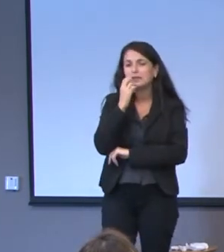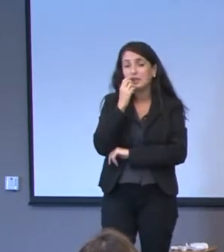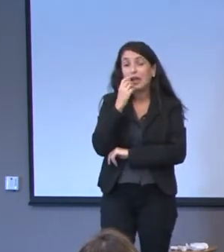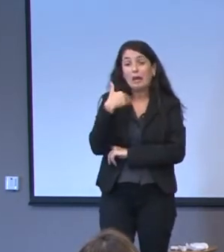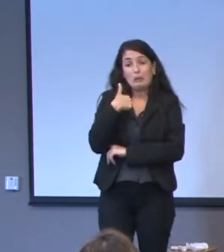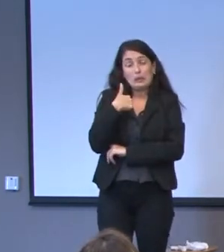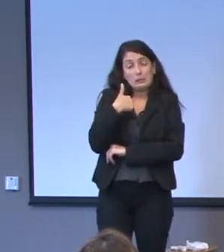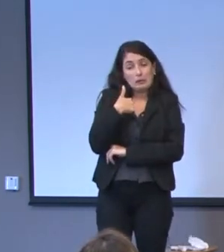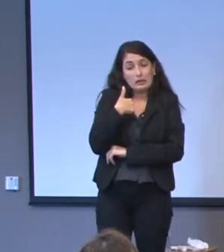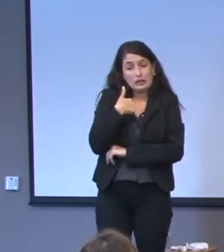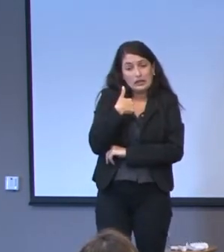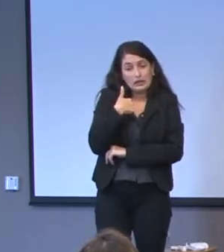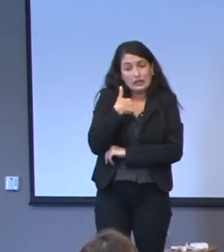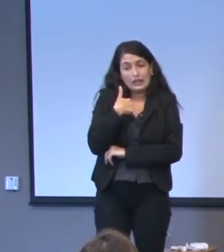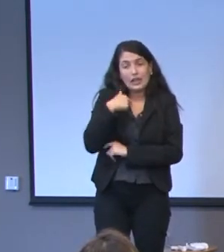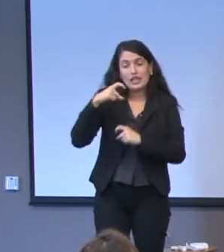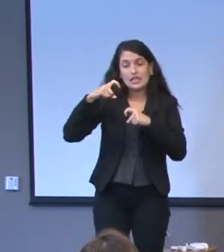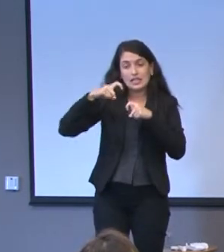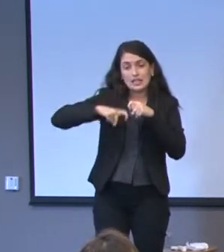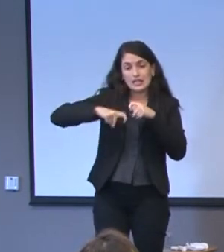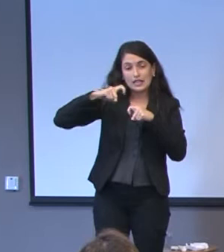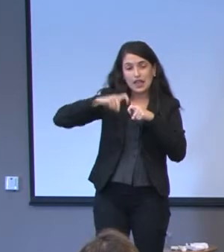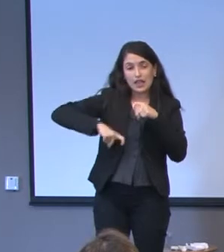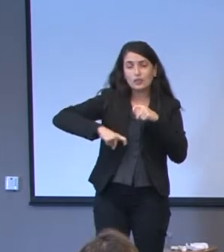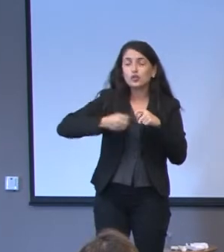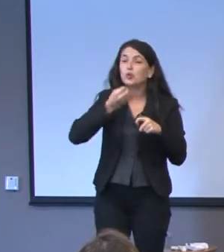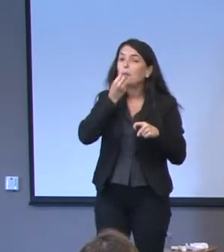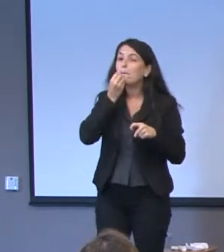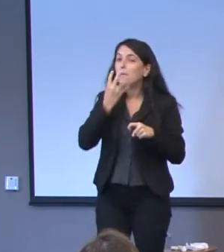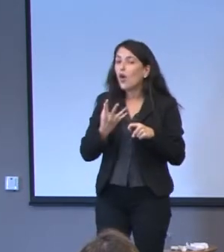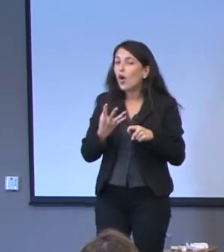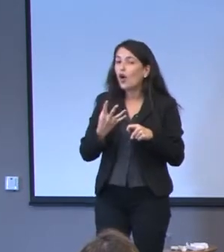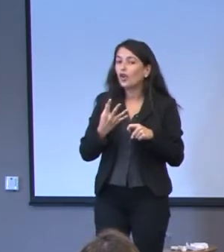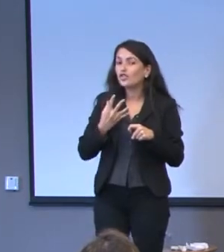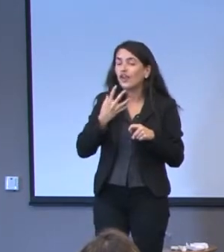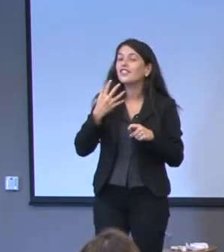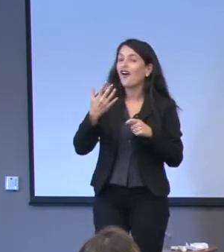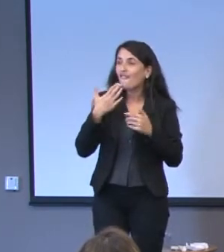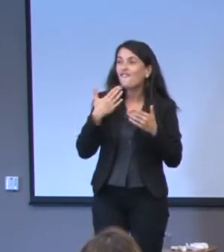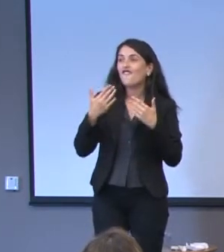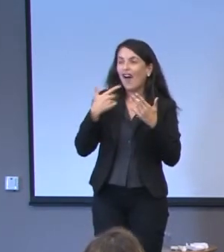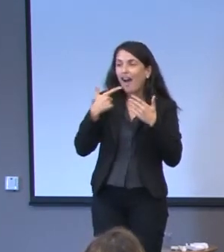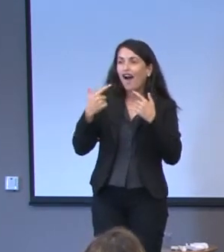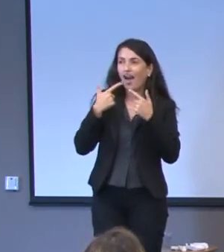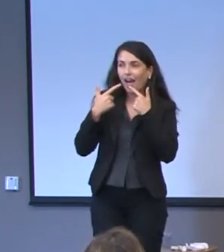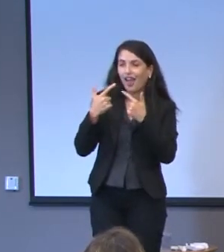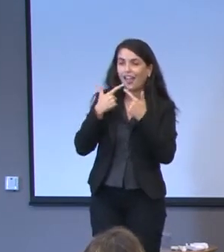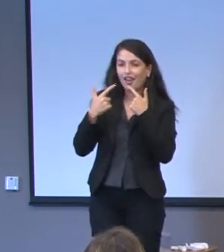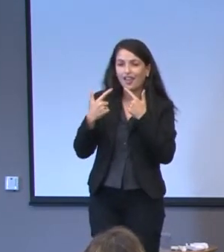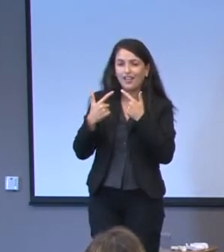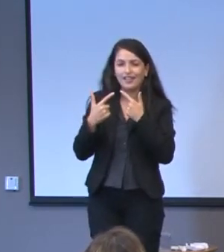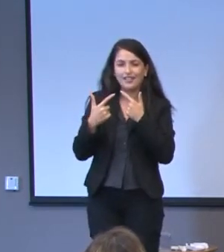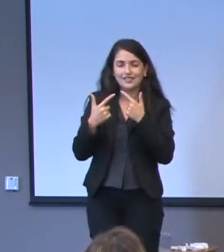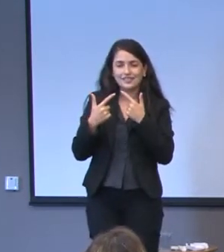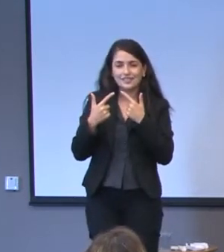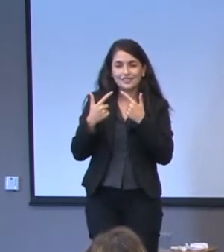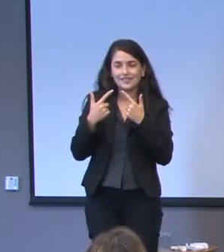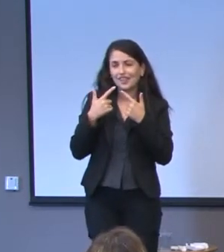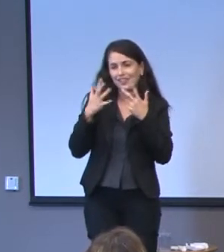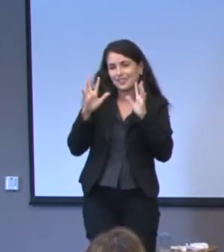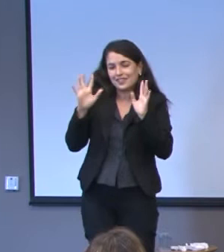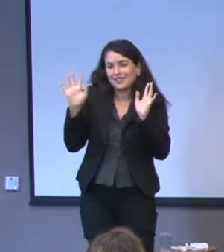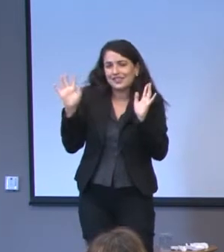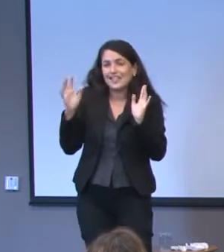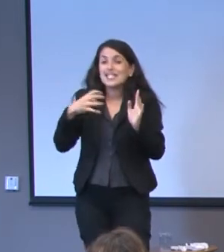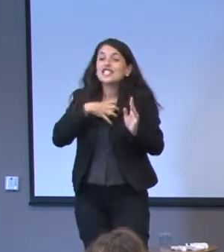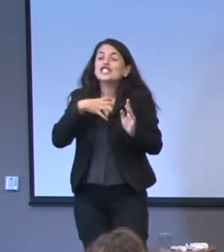para mim, sexo bom é quando a gente fala bastante. E aí eu falei assim, cada um de nós